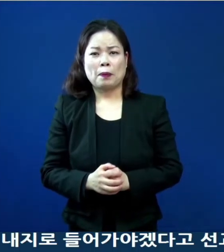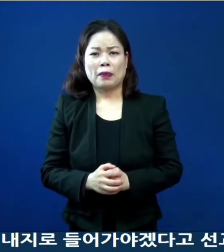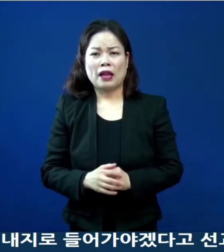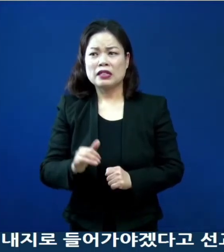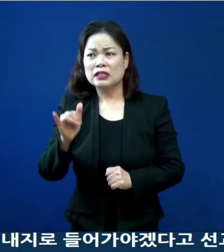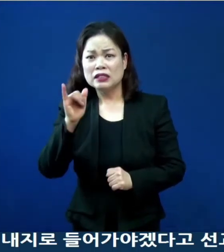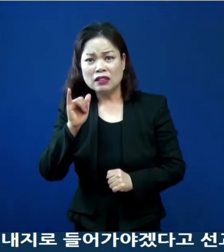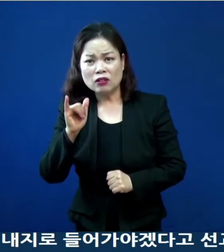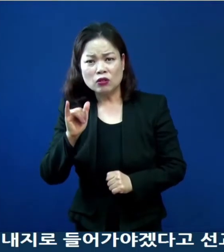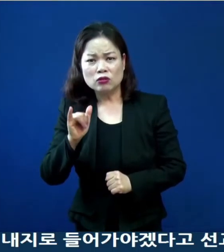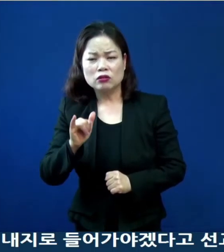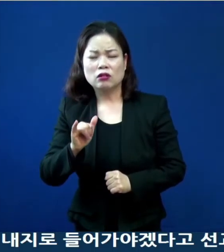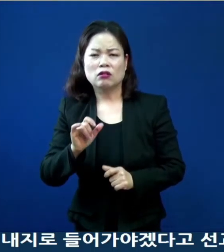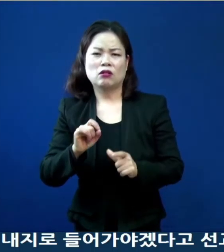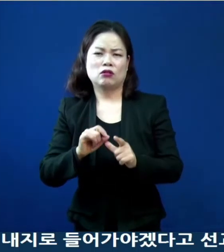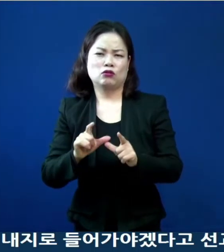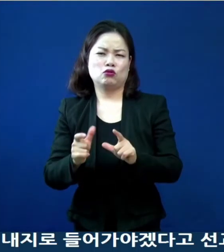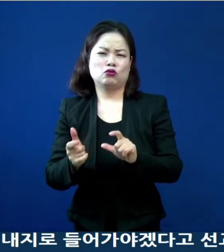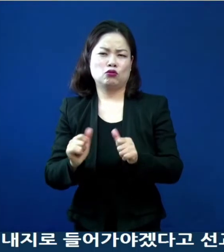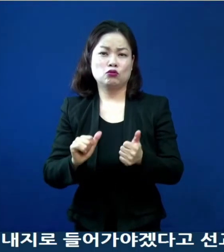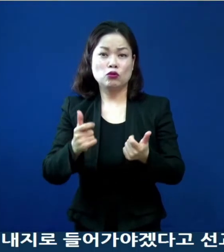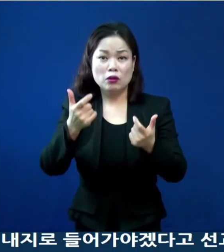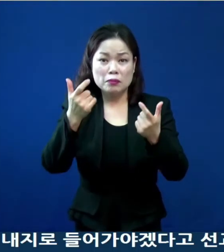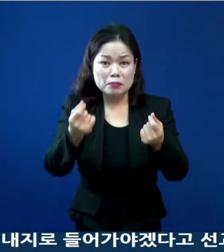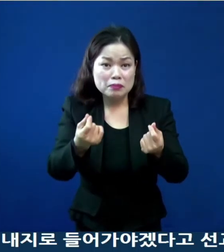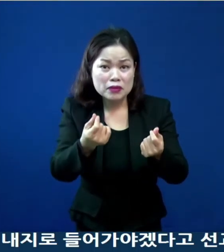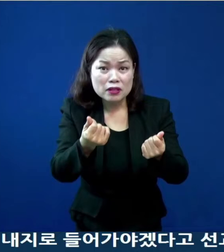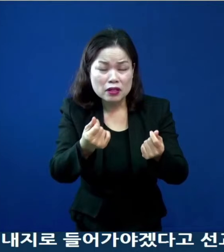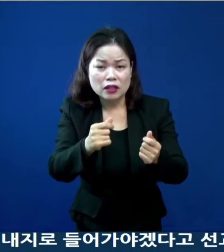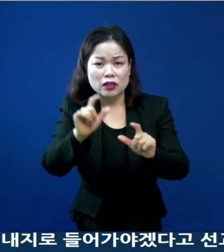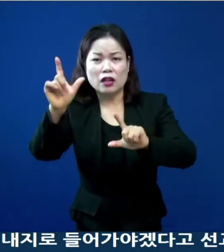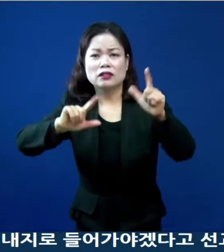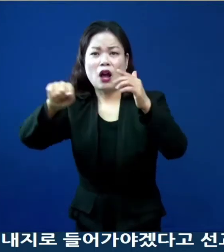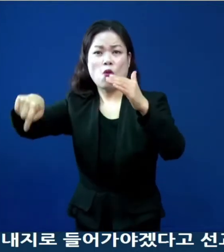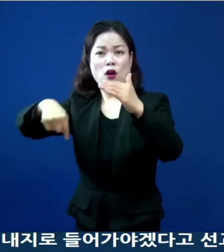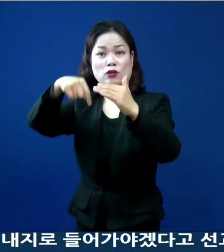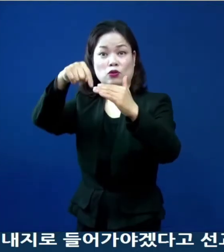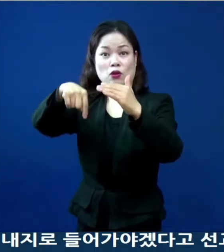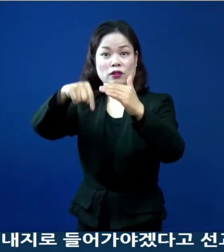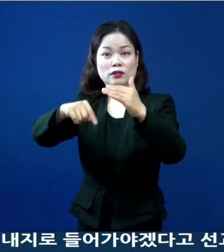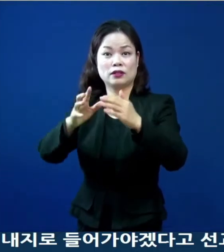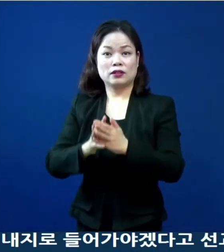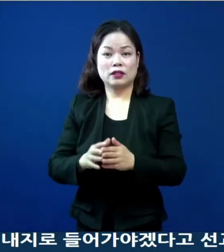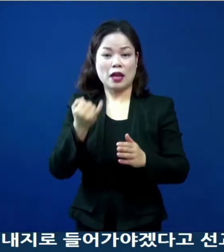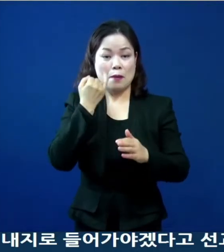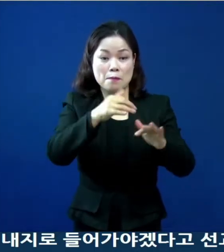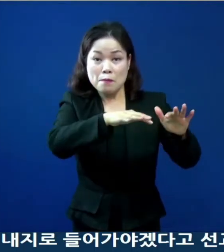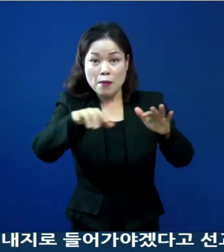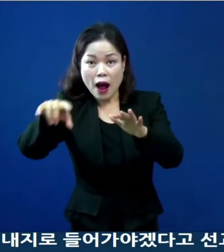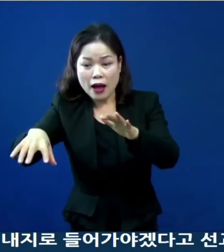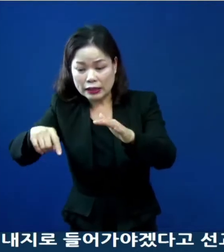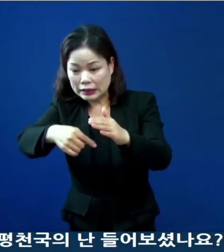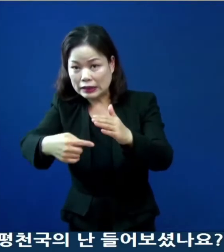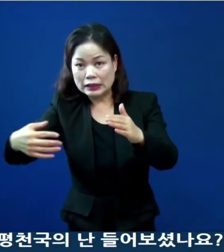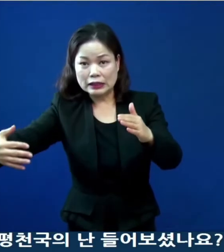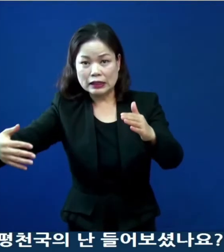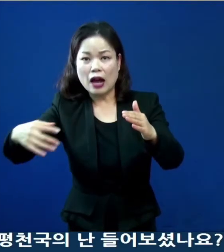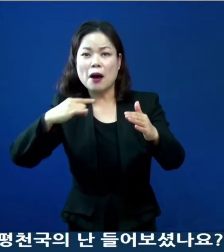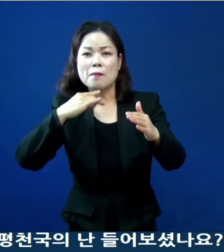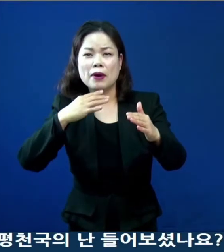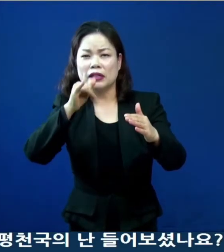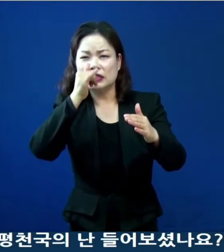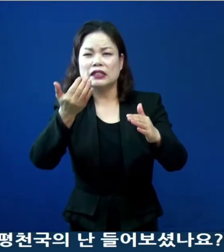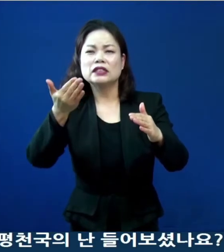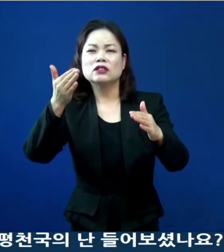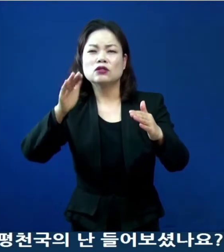있다는 자체가 거의 죽음이죠. 그런데 그런 상황 속에서 연안 지역의 성 안에만 있어야 되기로